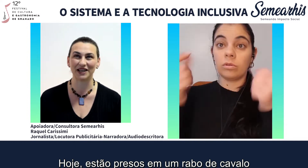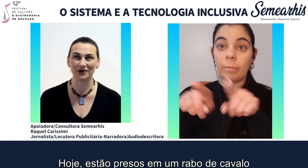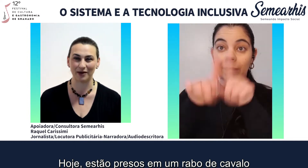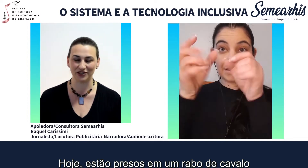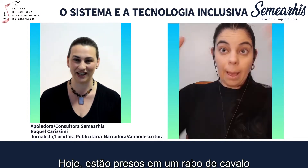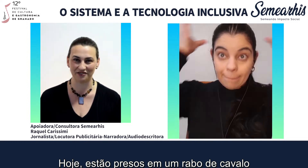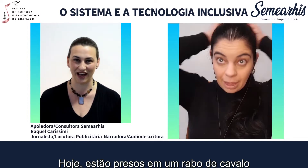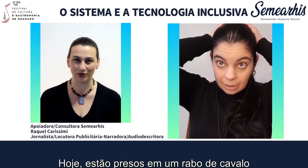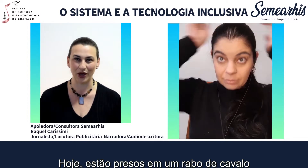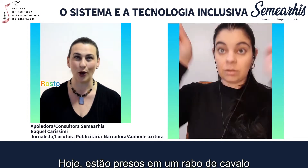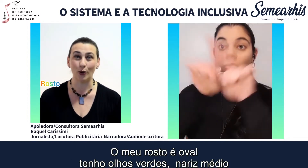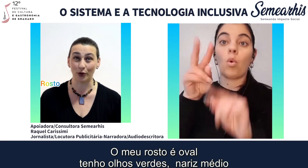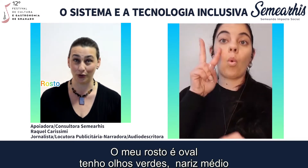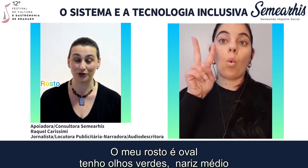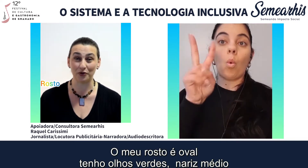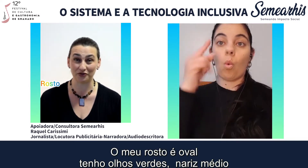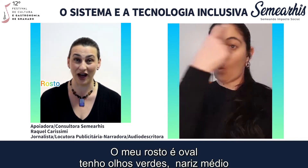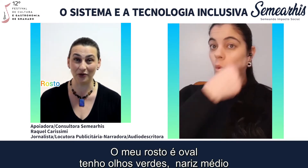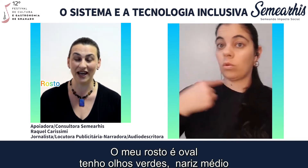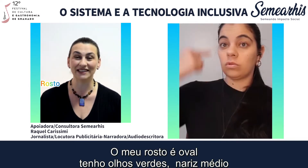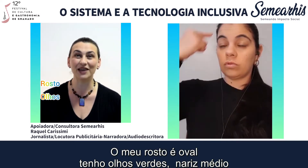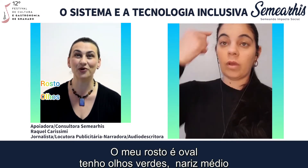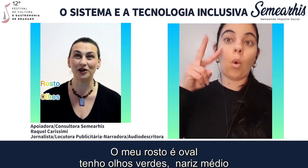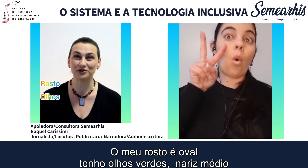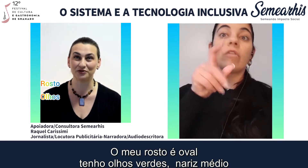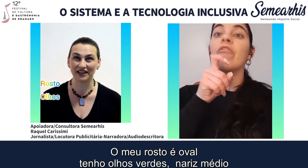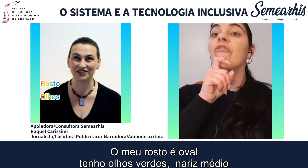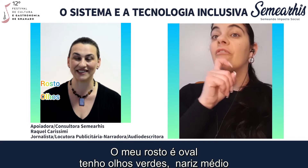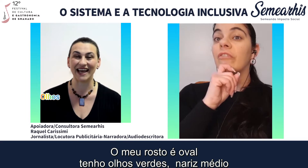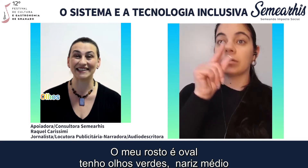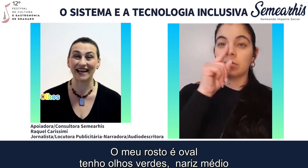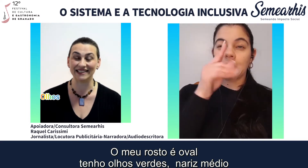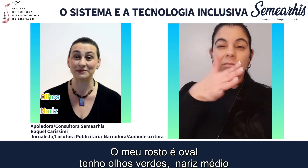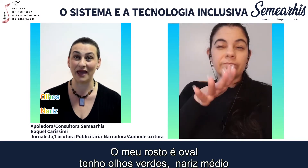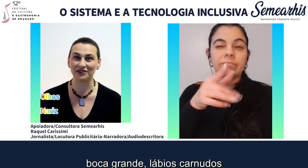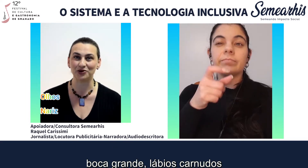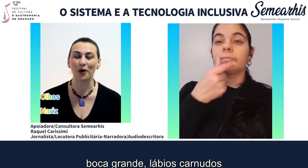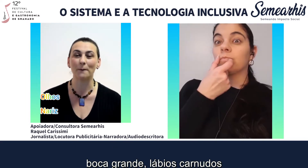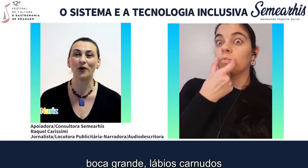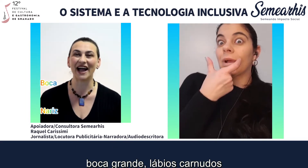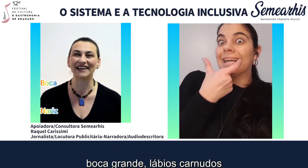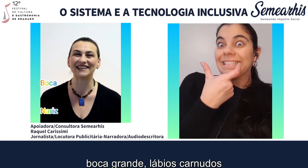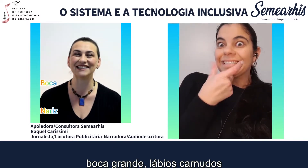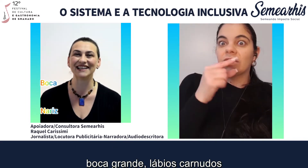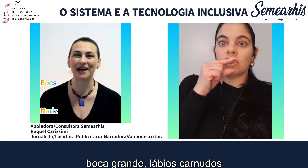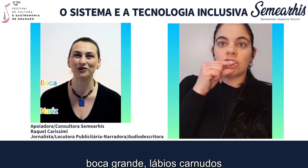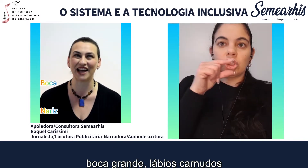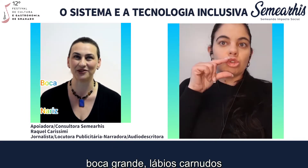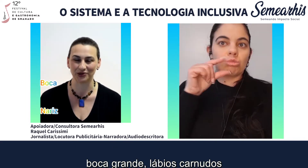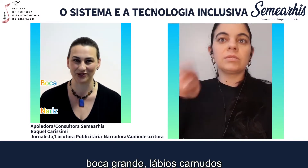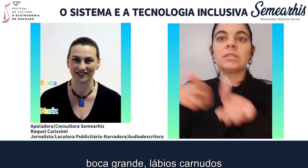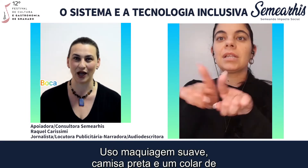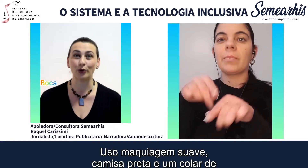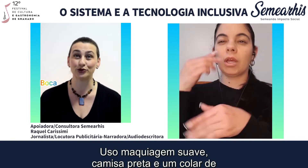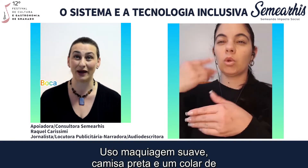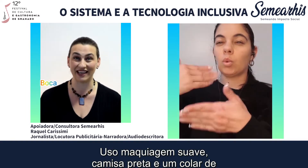presos em um rabo de cavalo. O meu rosto é oval, tenho olhos verdes, nariz médio, boca grande e lábios